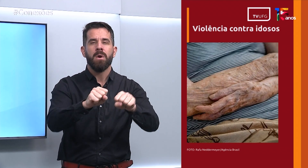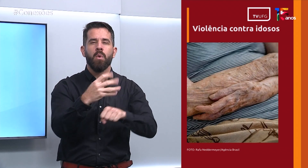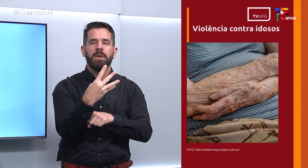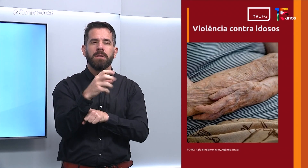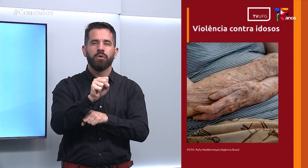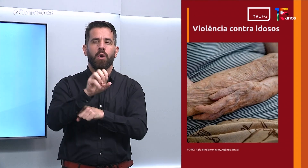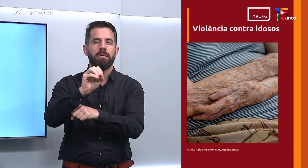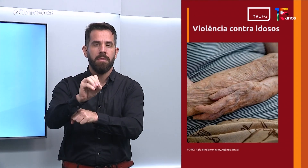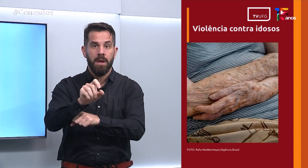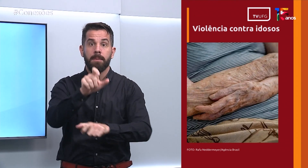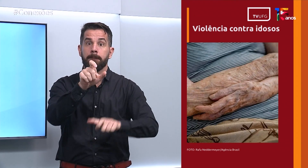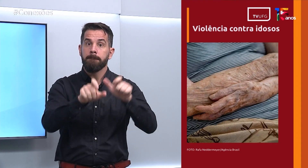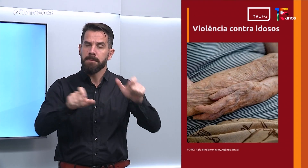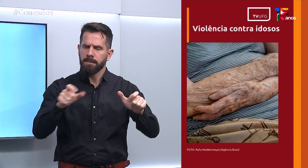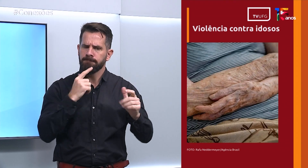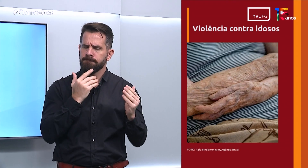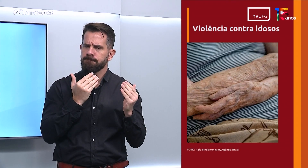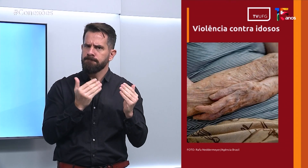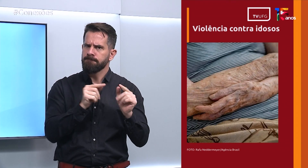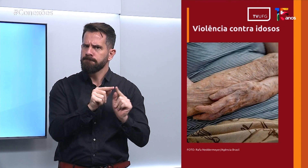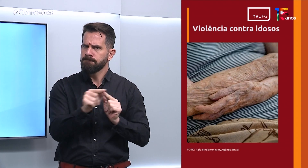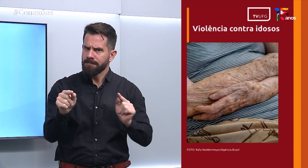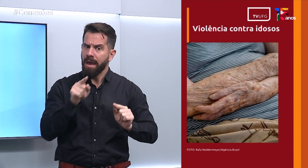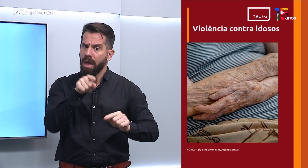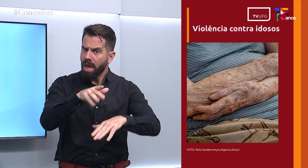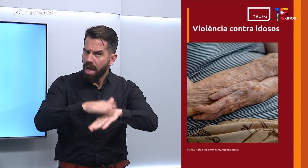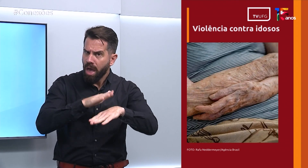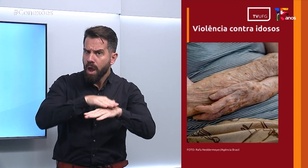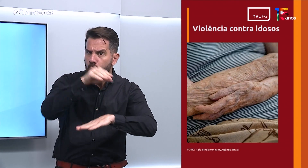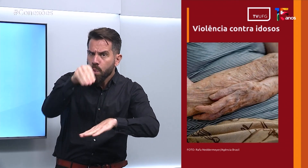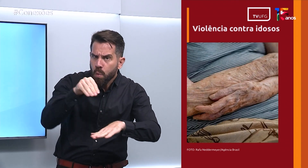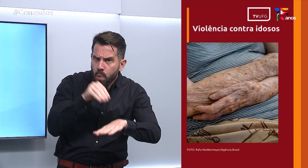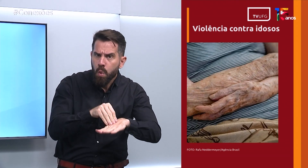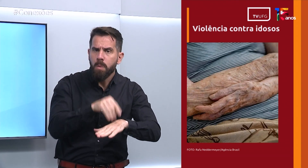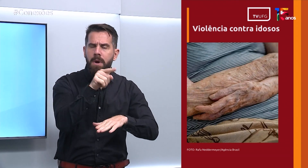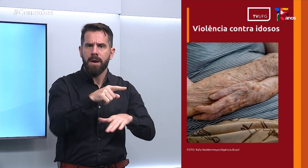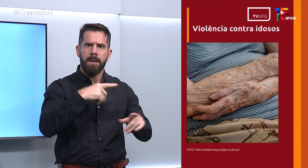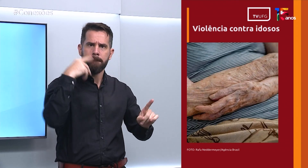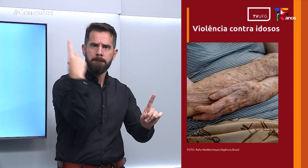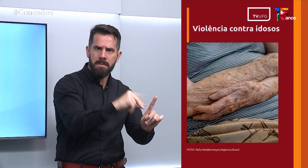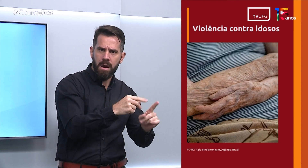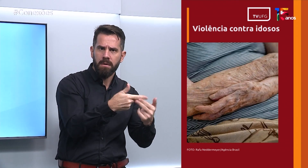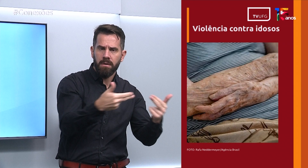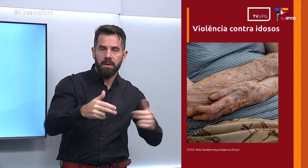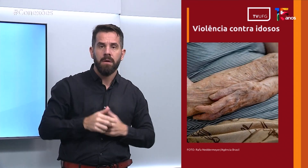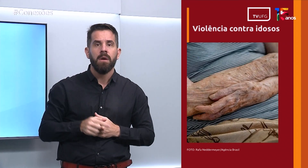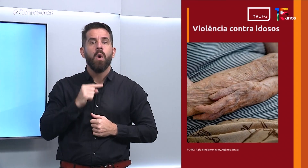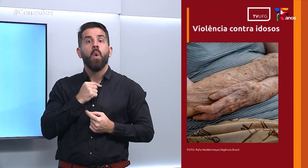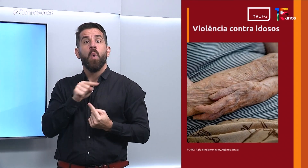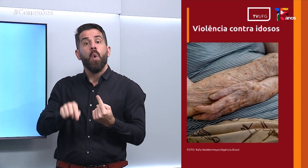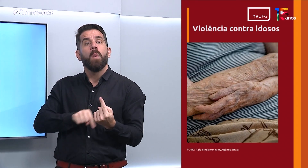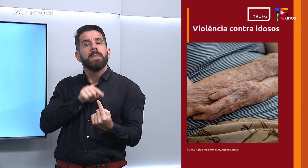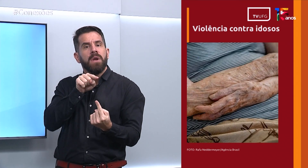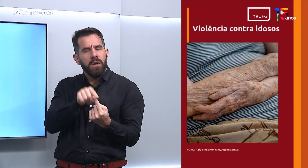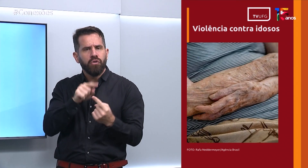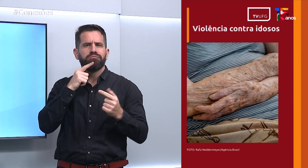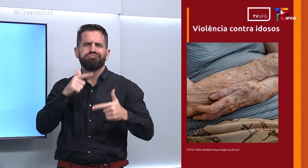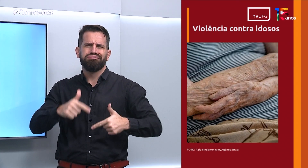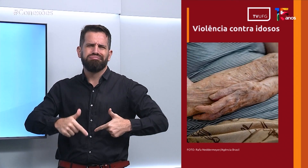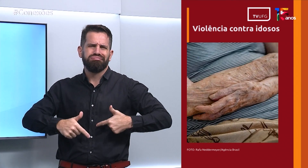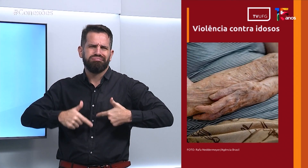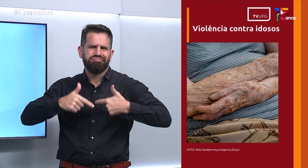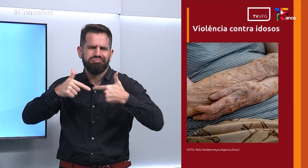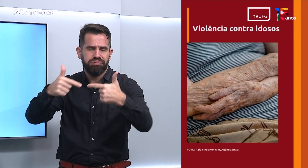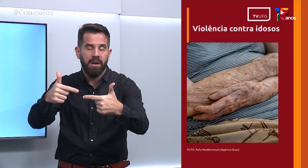nos meses de junho e julho desse ano. O objetivo da ação é combater os casos de violência e